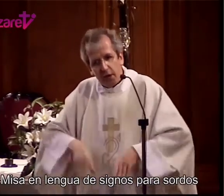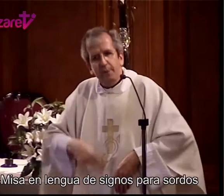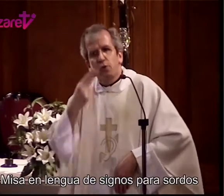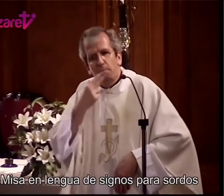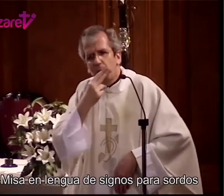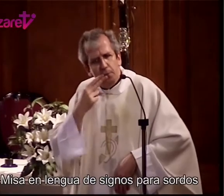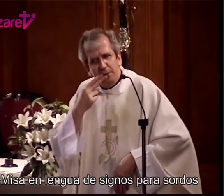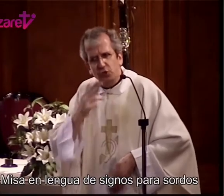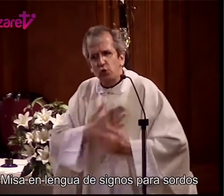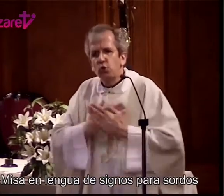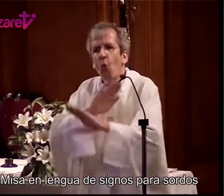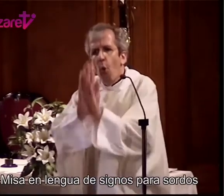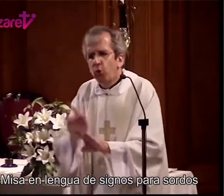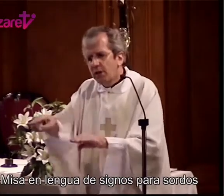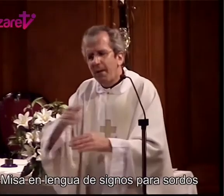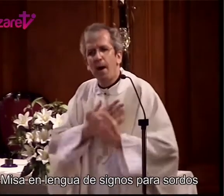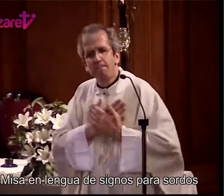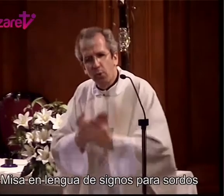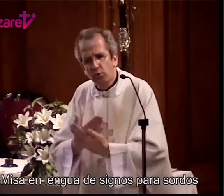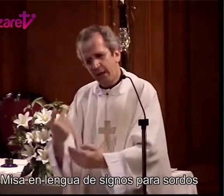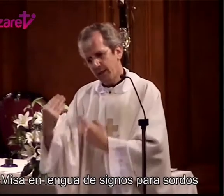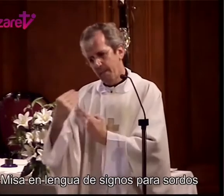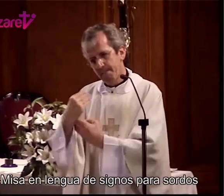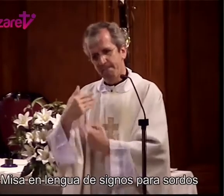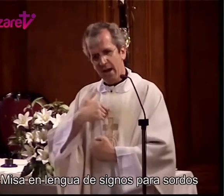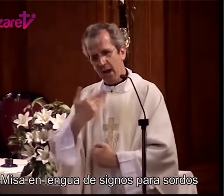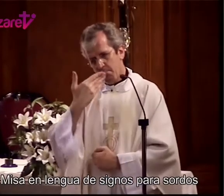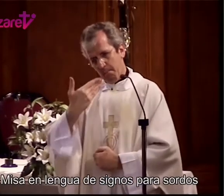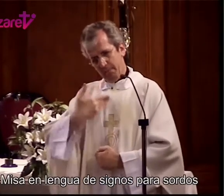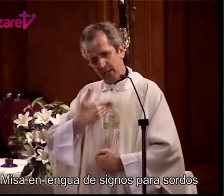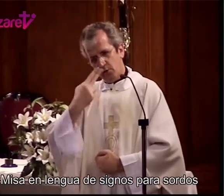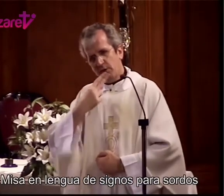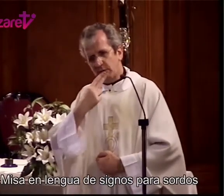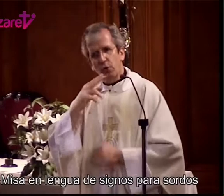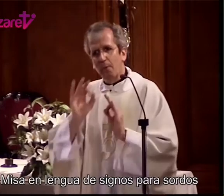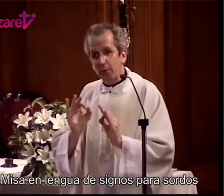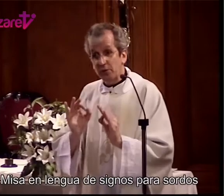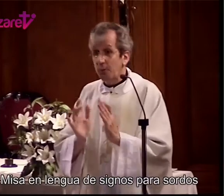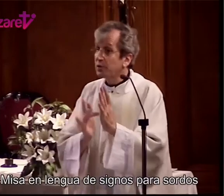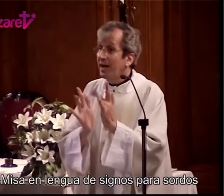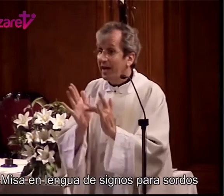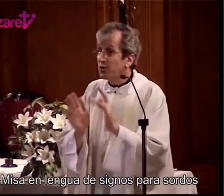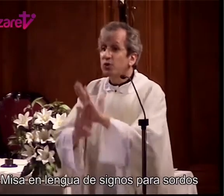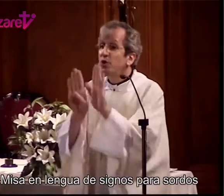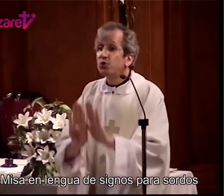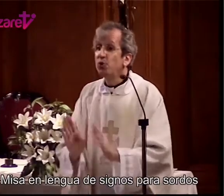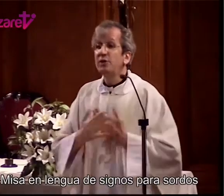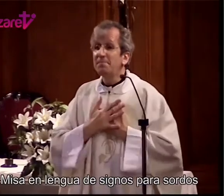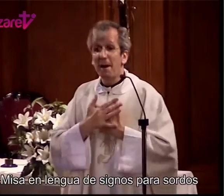acepto como compromiso. Su última voluntad me la ha pedido y yo tengo el compromiso. Pues Jesús, su última